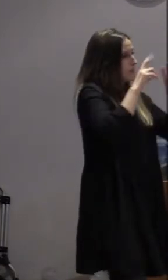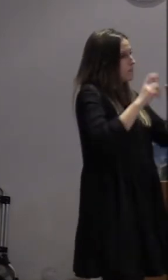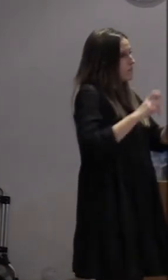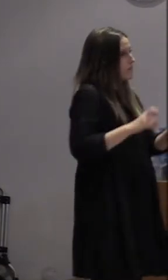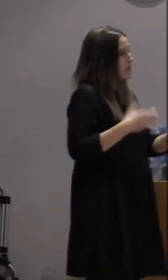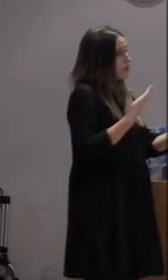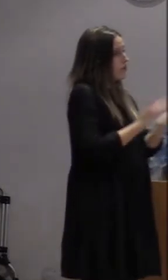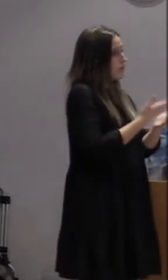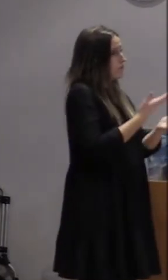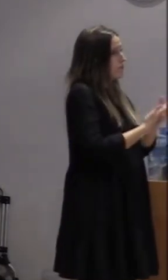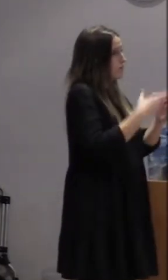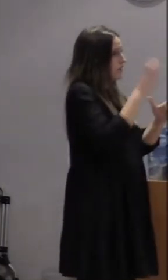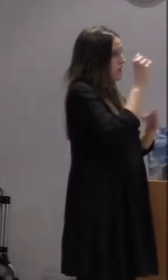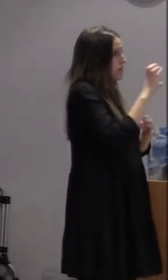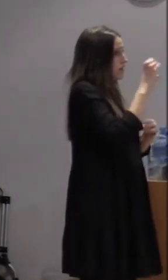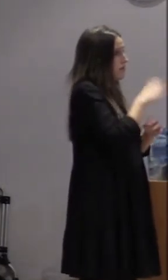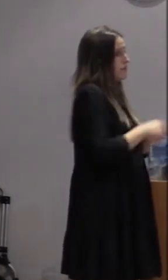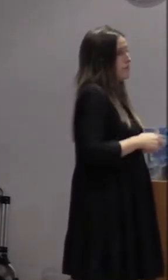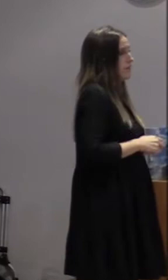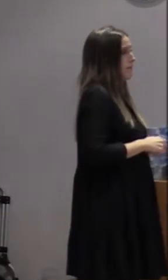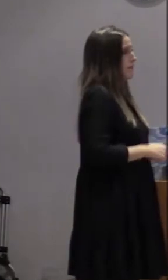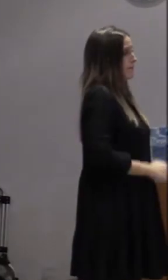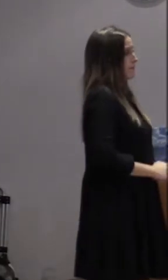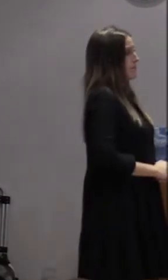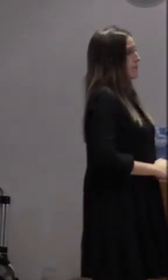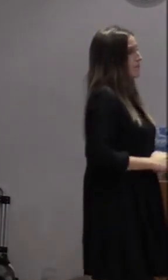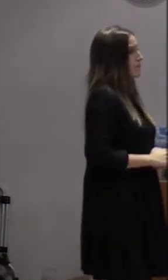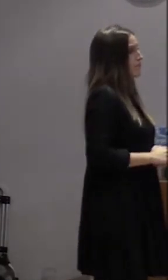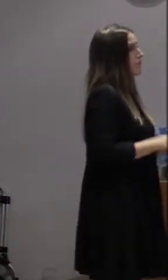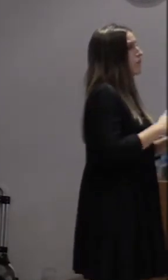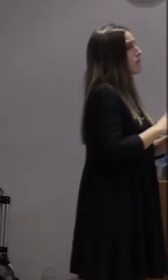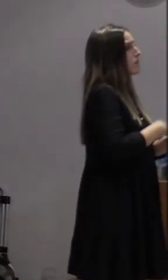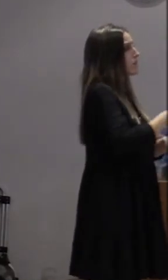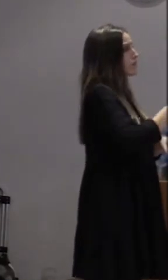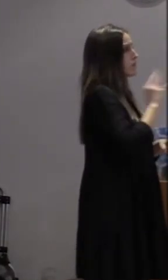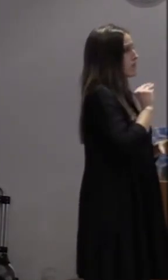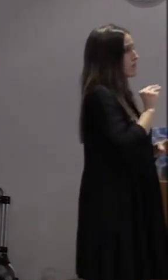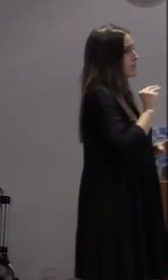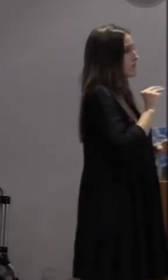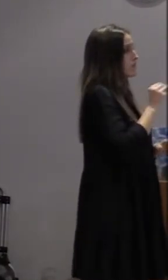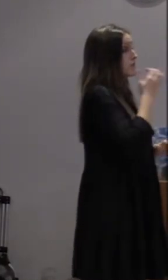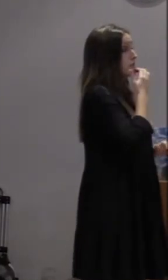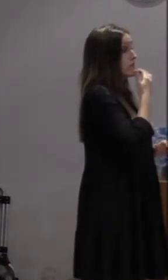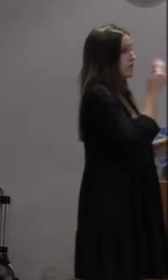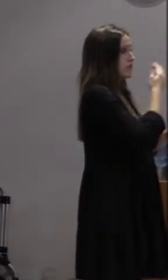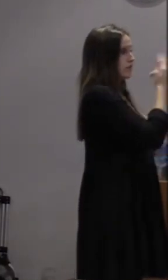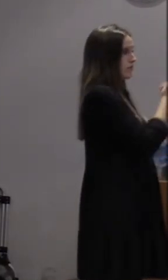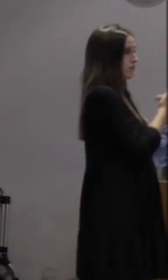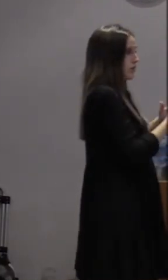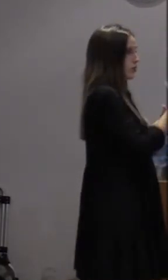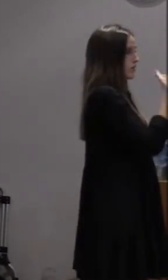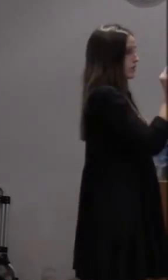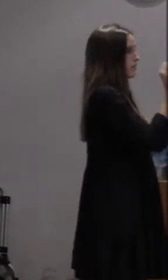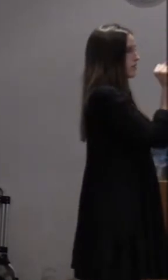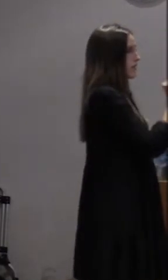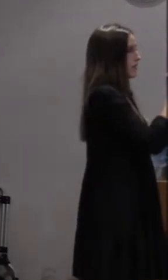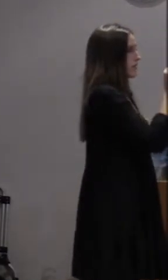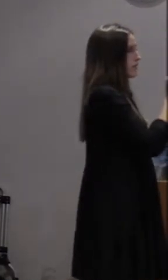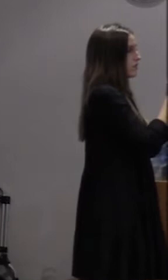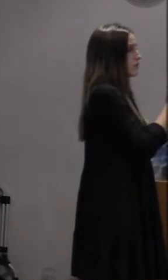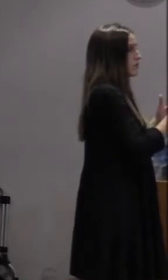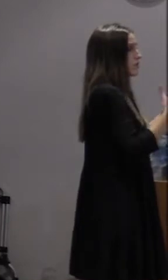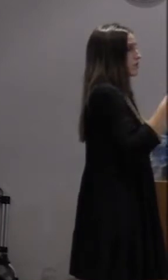lo demuestra científicamente. Para que lo entendáis, si un pintor durante 30 años le coincide un